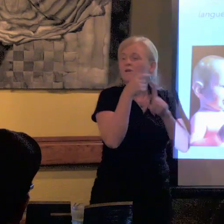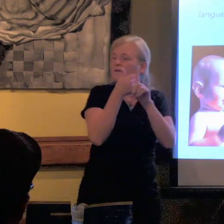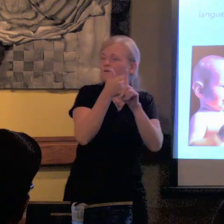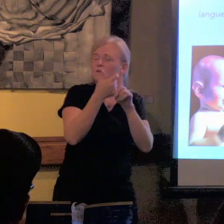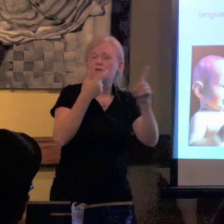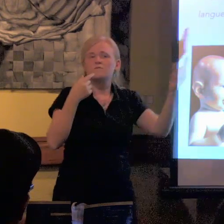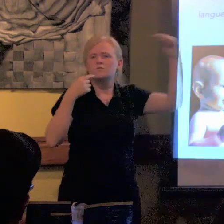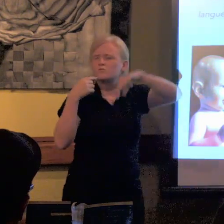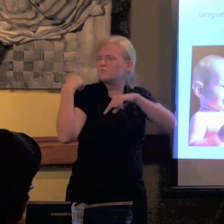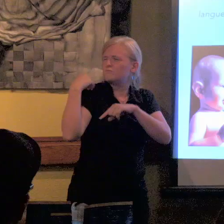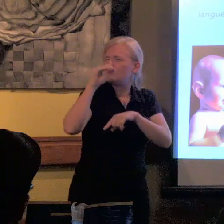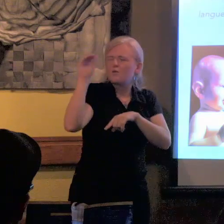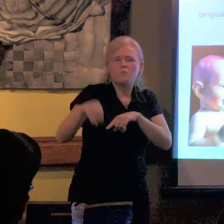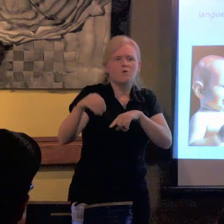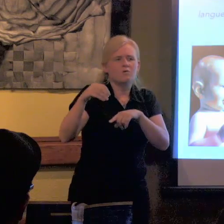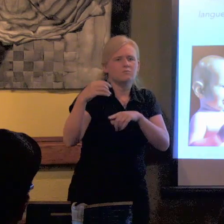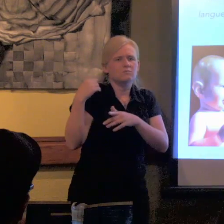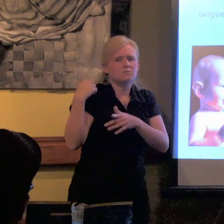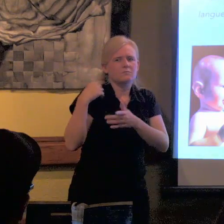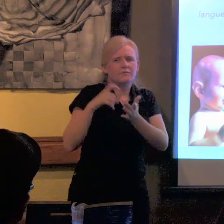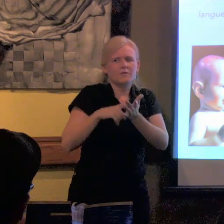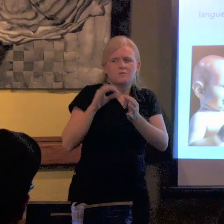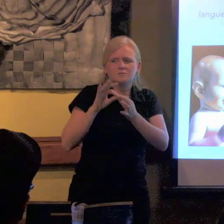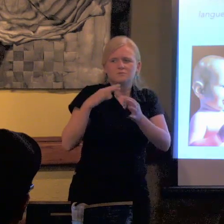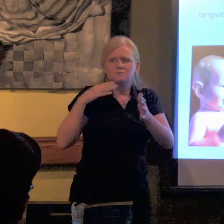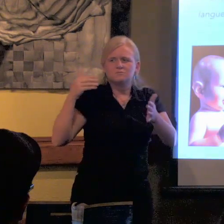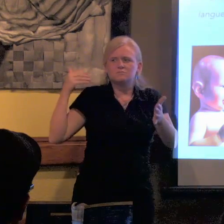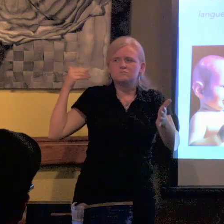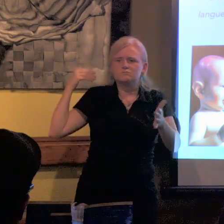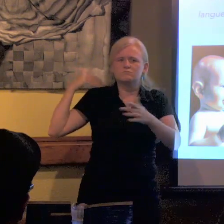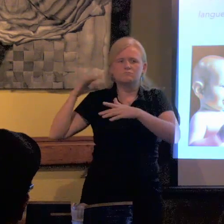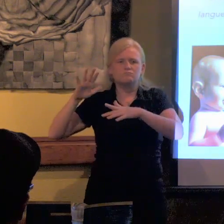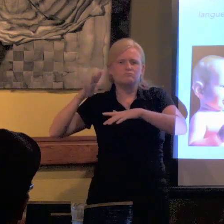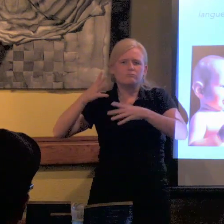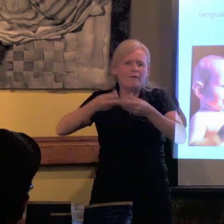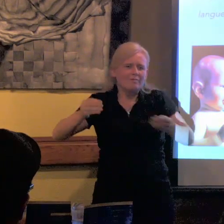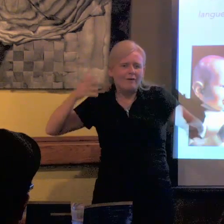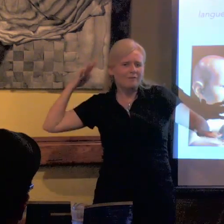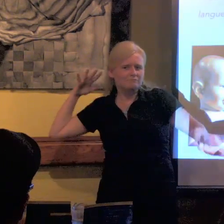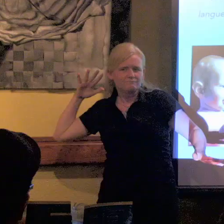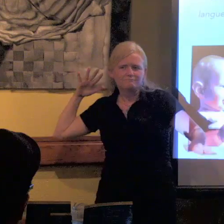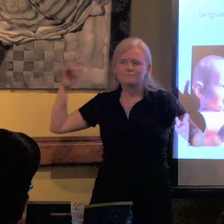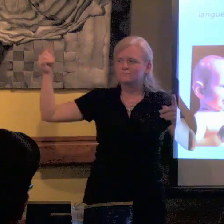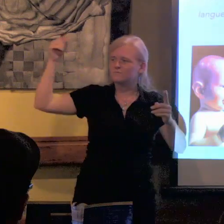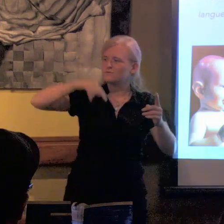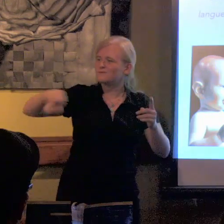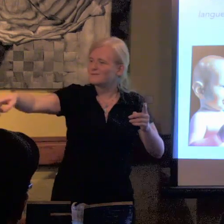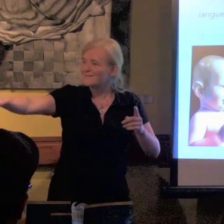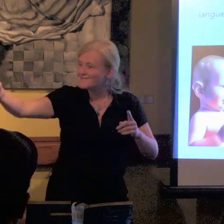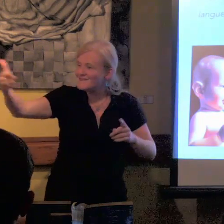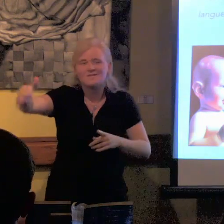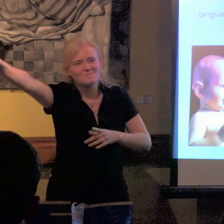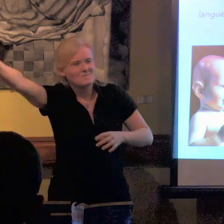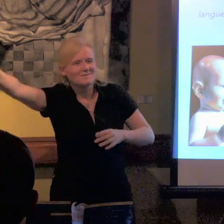au fonctionnement du cerveau, je devrais dire. Et dernièrement, elle a fait, j'ai oublié la date, mais c'est présenté, en fait, c'est au printemps dernier,